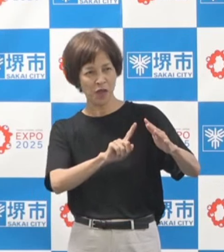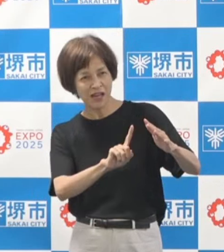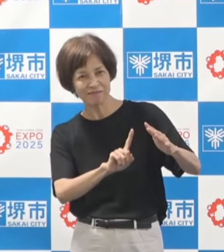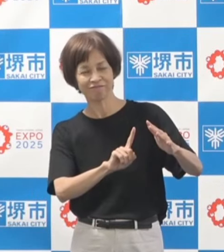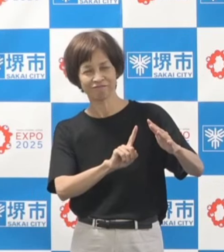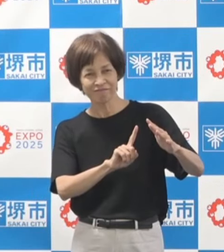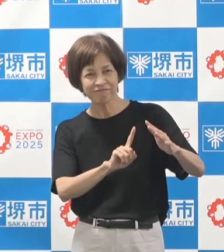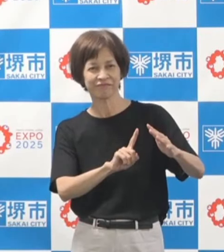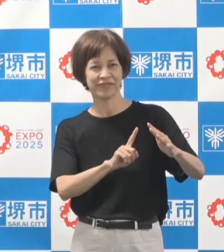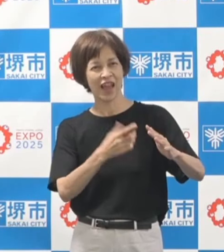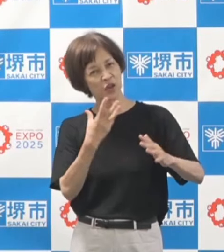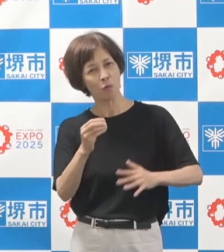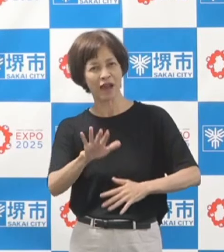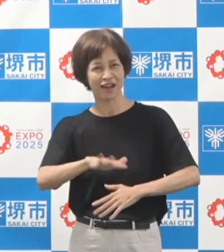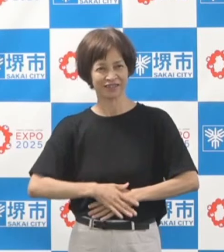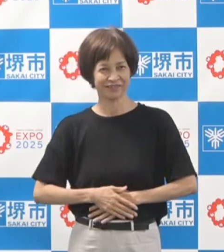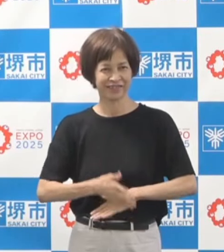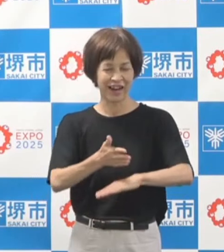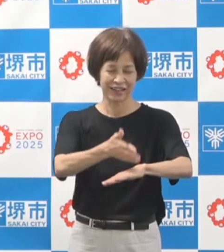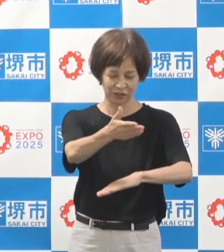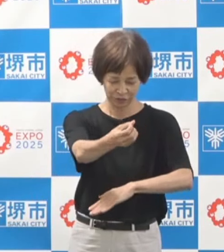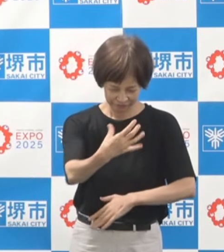。 ありがとうございます。